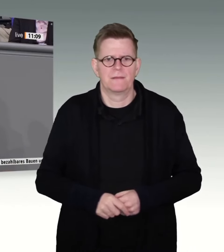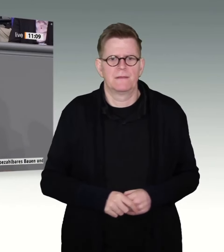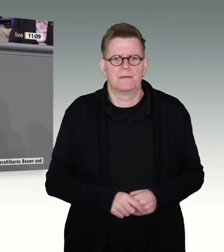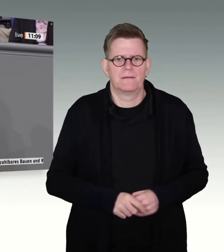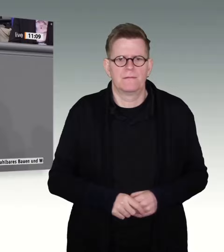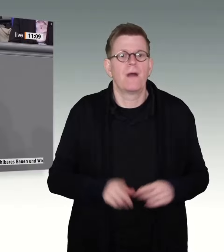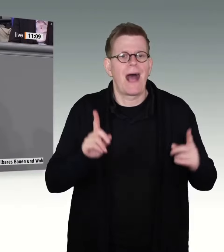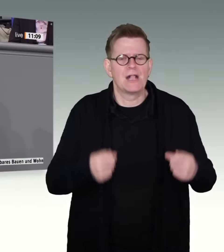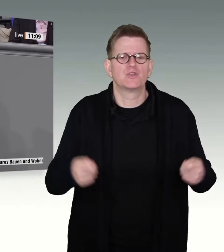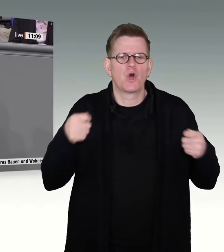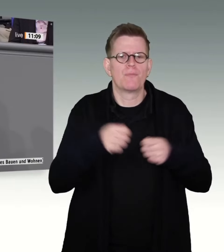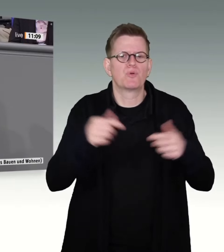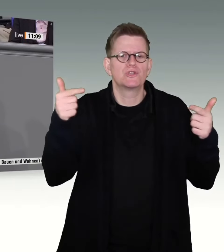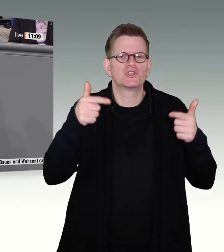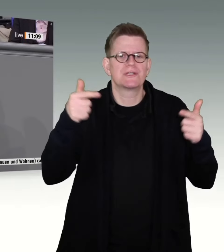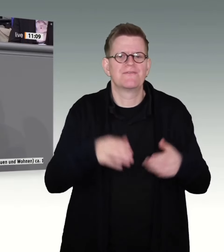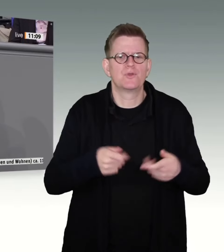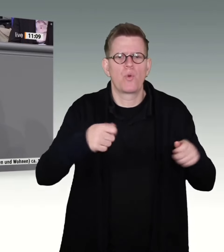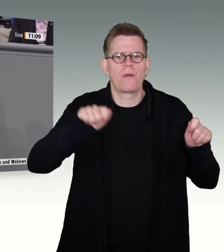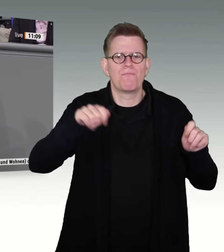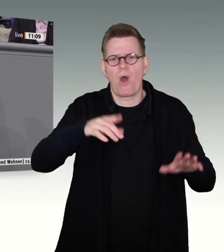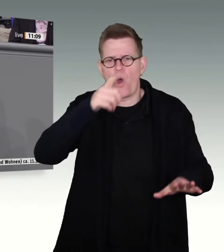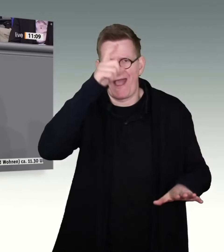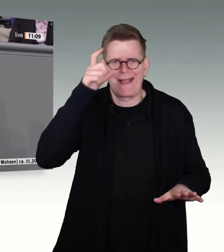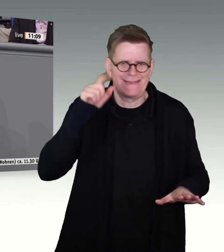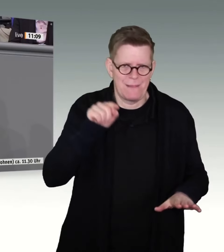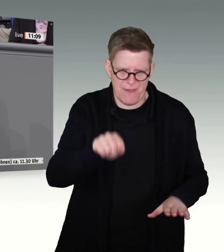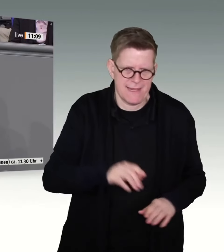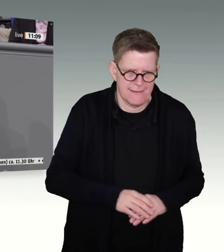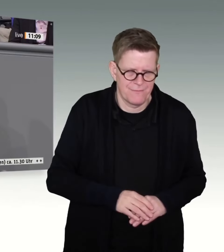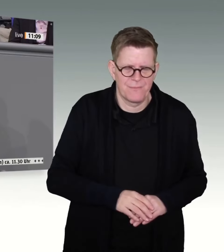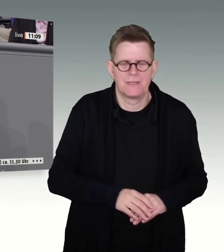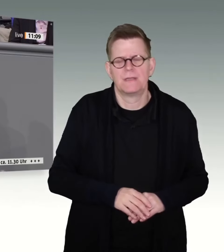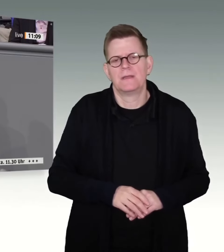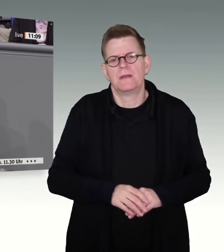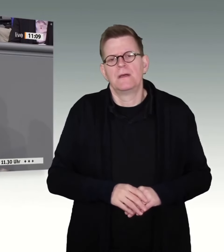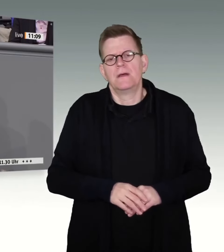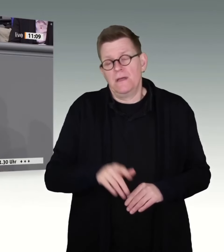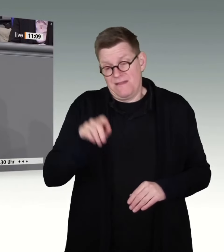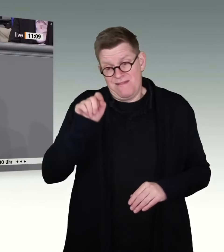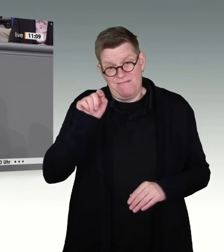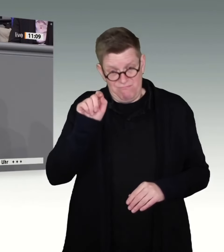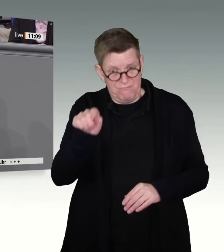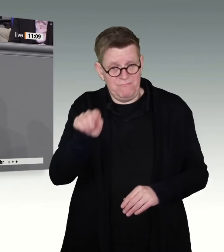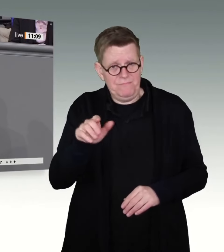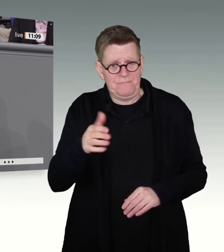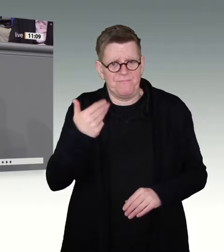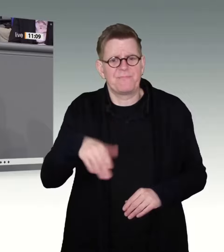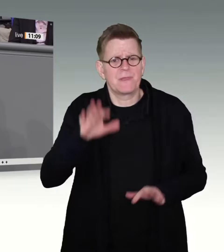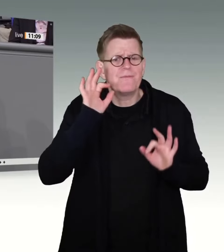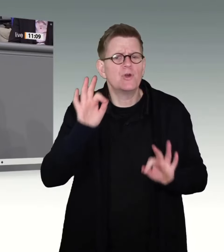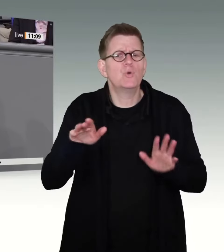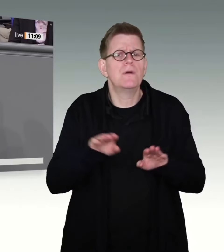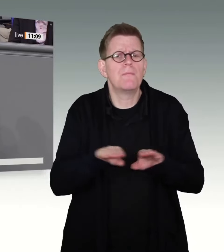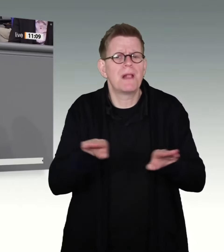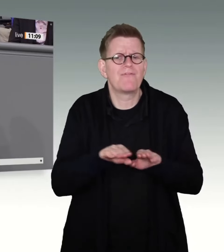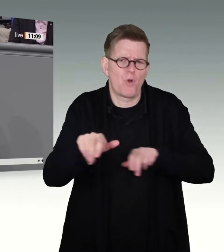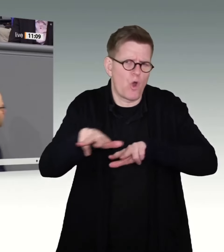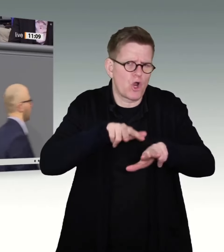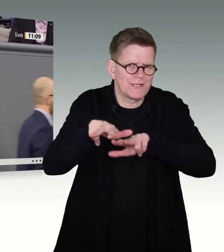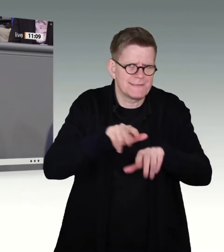Die Bundesstiftung Bauakademie hat hier zum Beispiel gute Plattformen organisiert, um